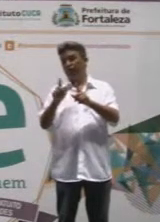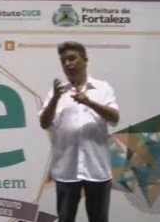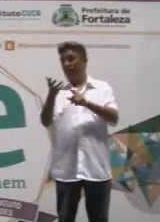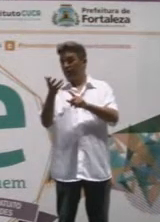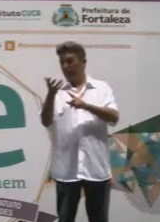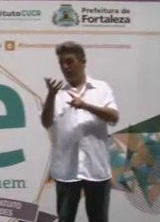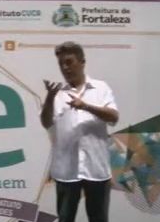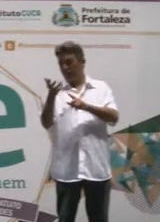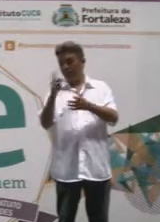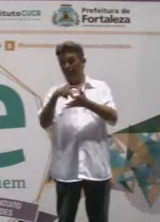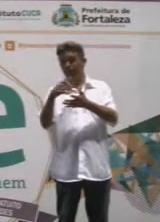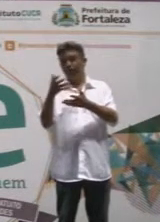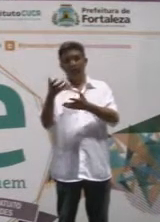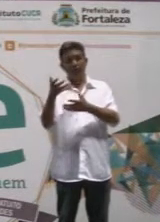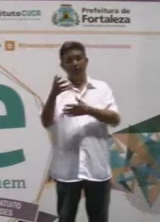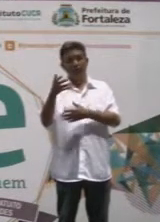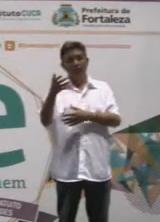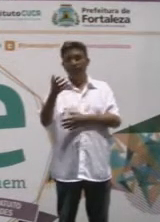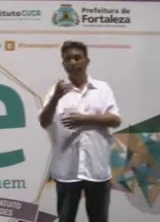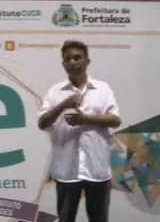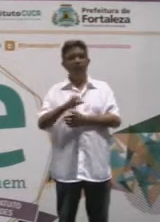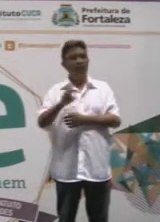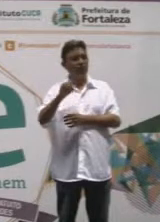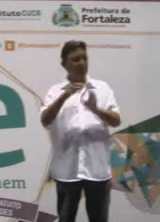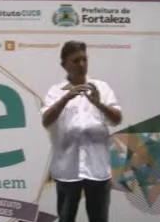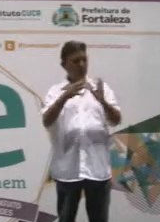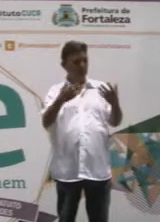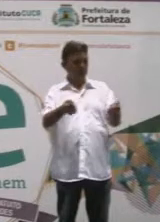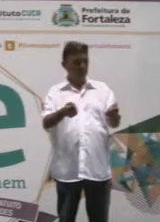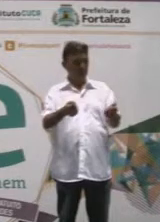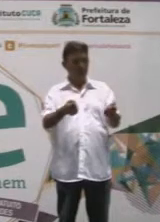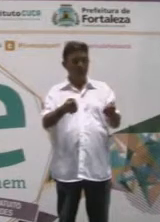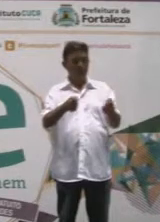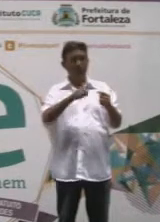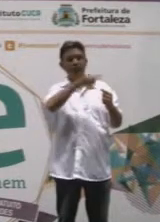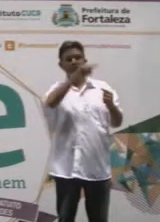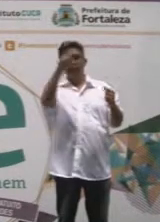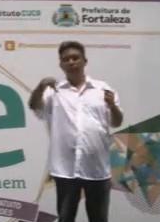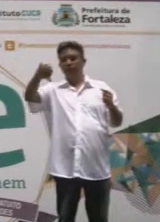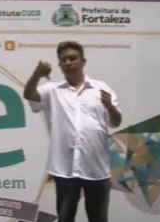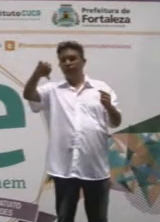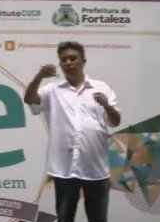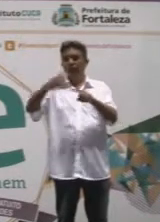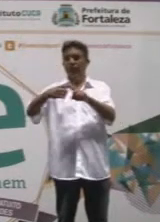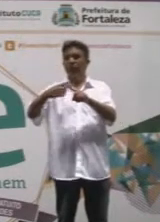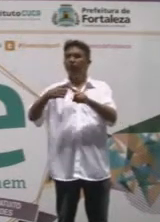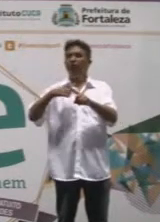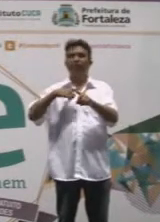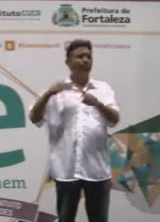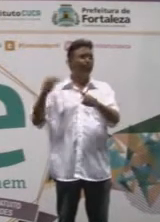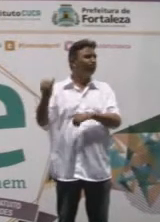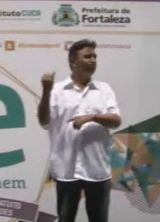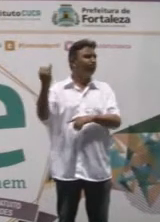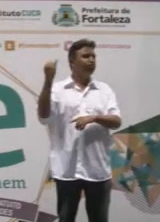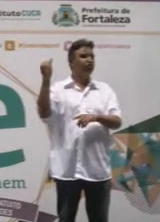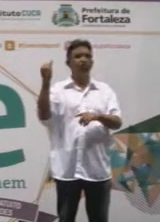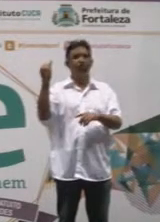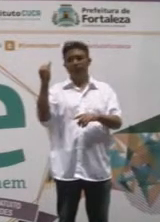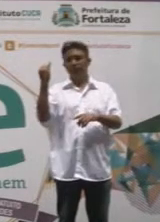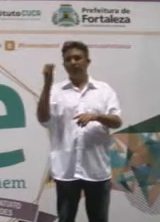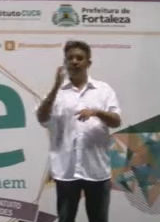Não quero, se vocês deixarem, pular para a questão 9, que é uma coisa muito importante aí.